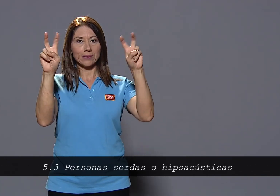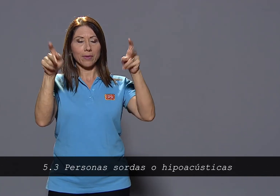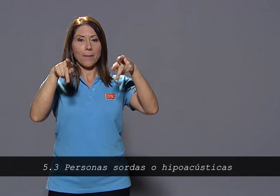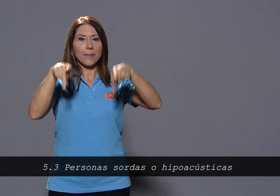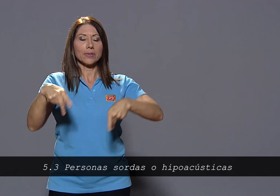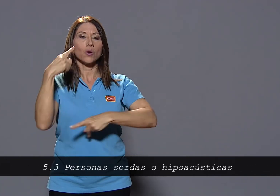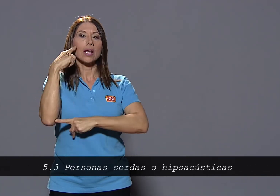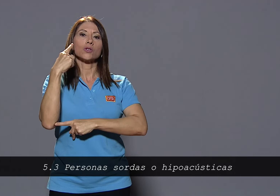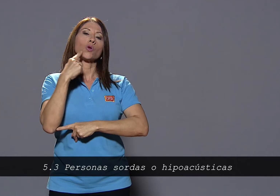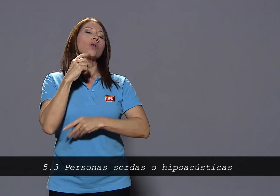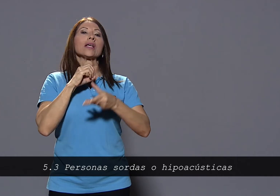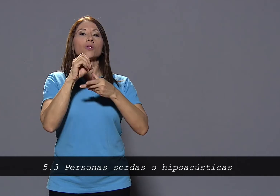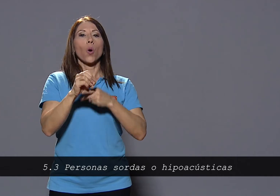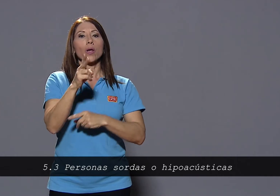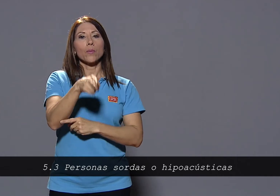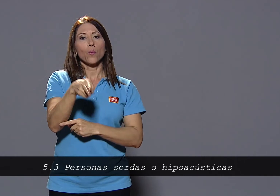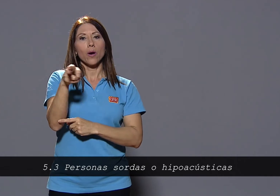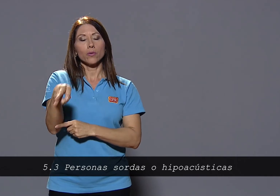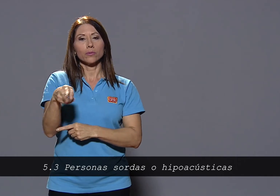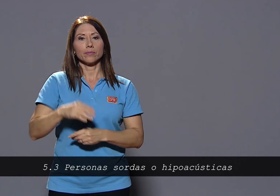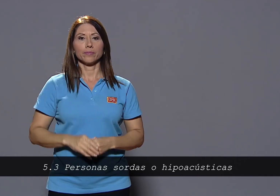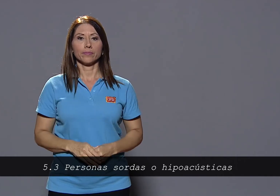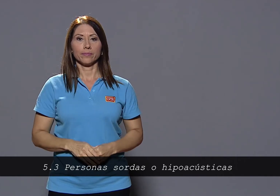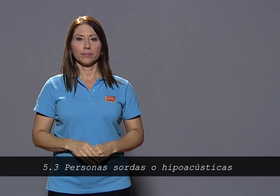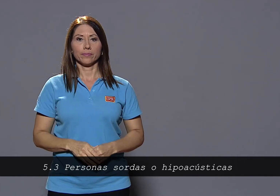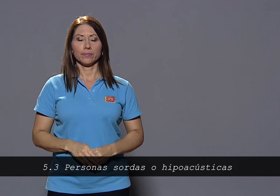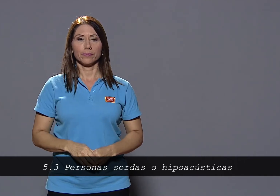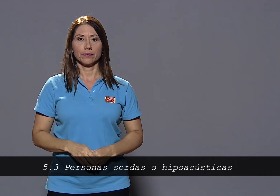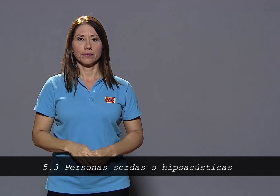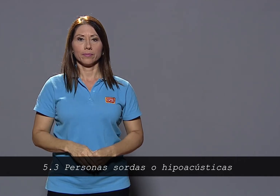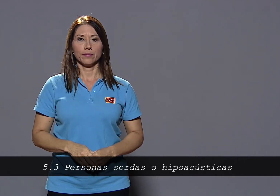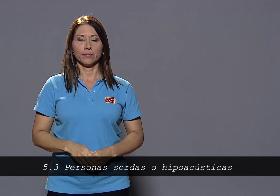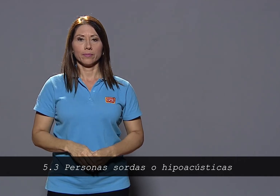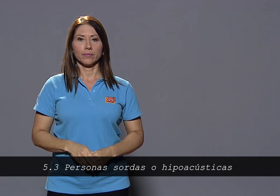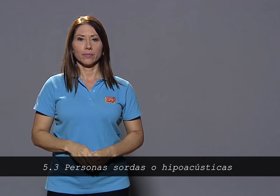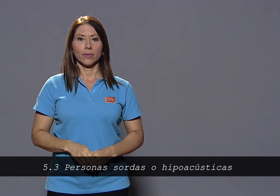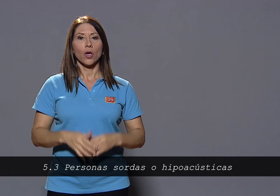5.3. Personas sordas o hipoacústicas.